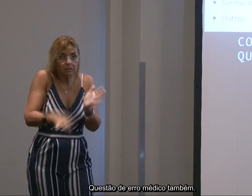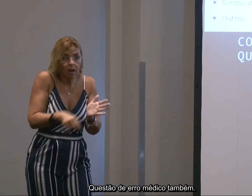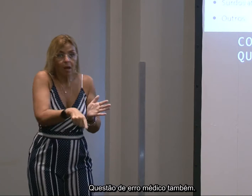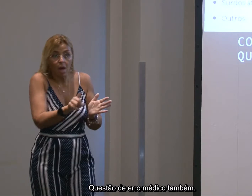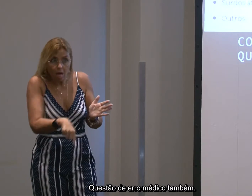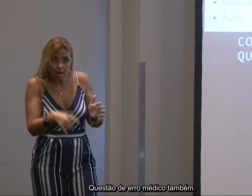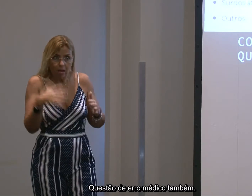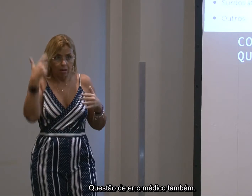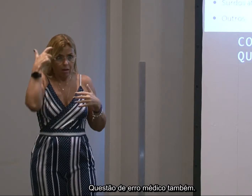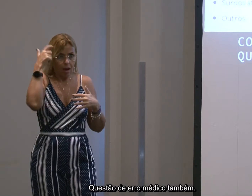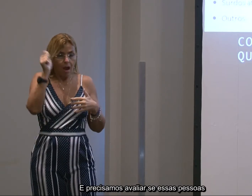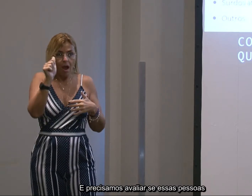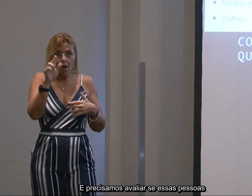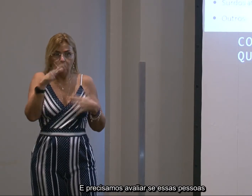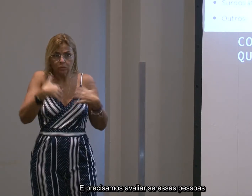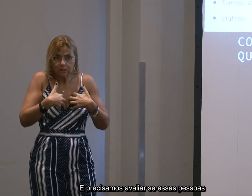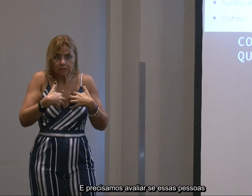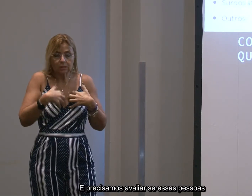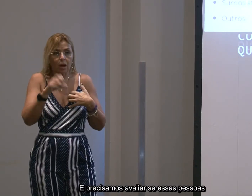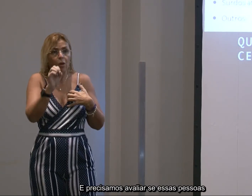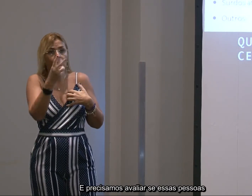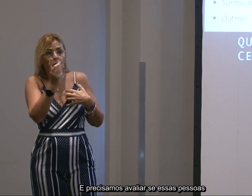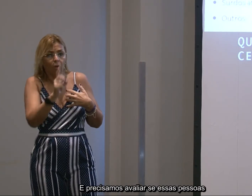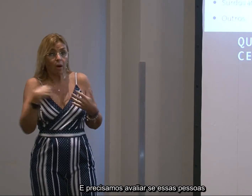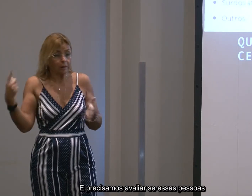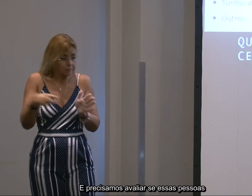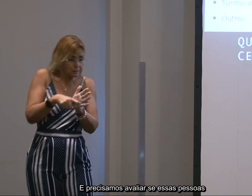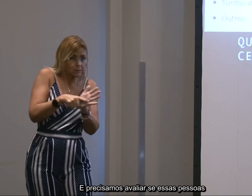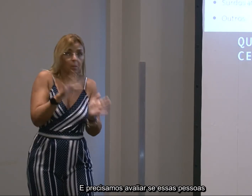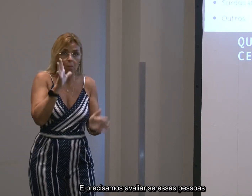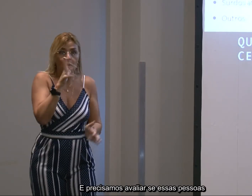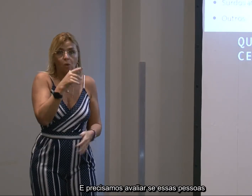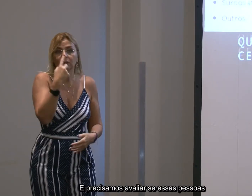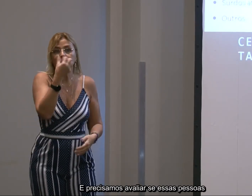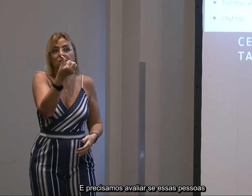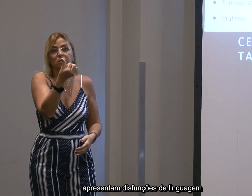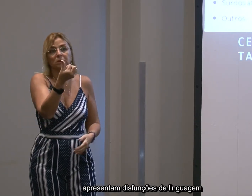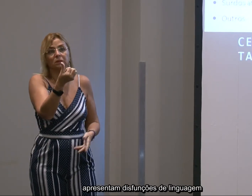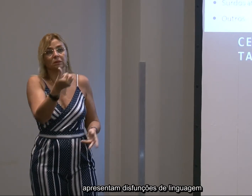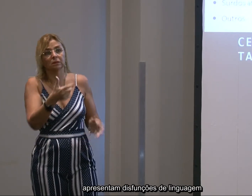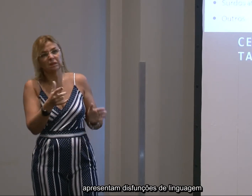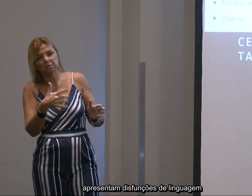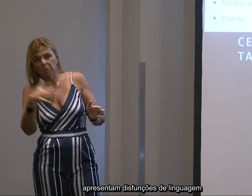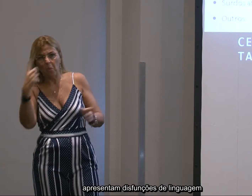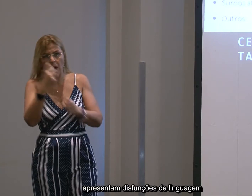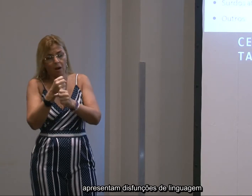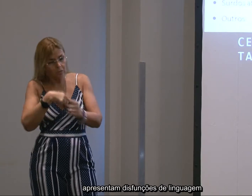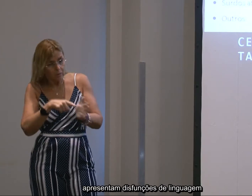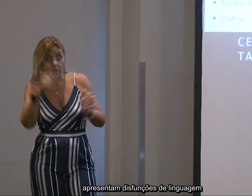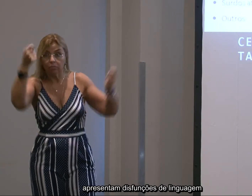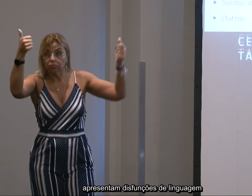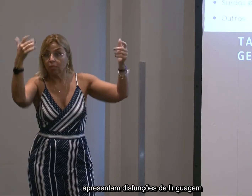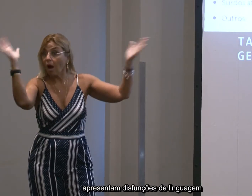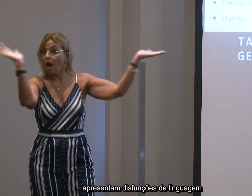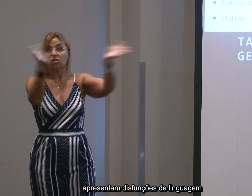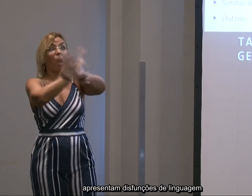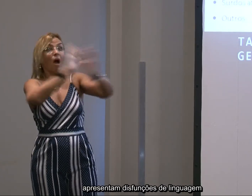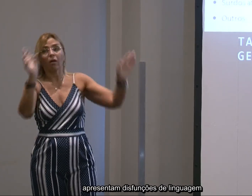erro médico também, e a questão é que a gente precisa avaliar se essas pessoas elas apresentam disfunções de